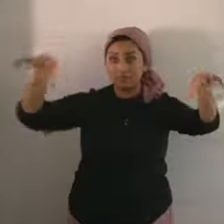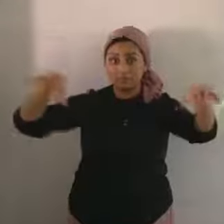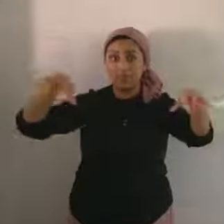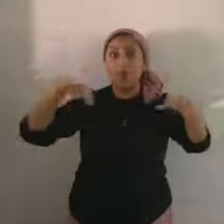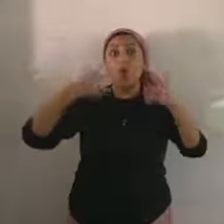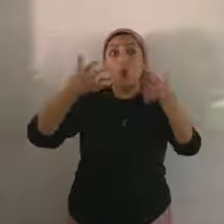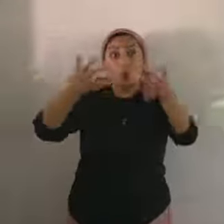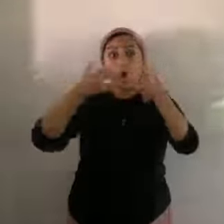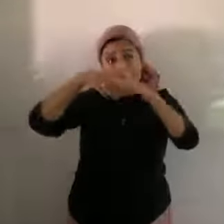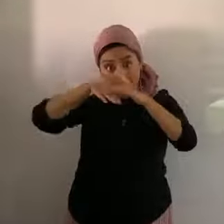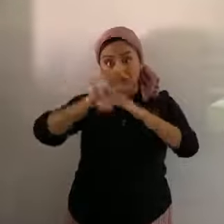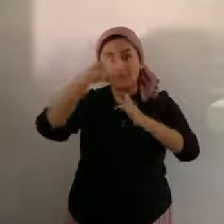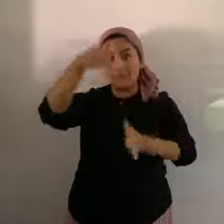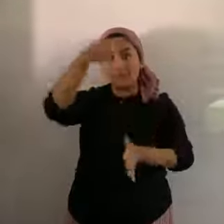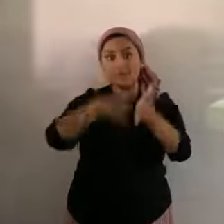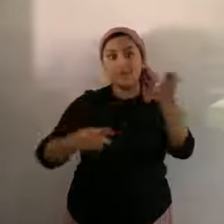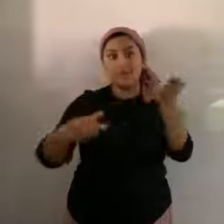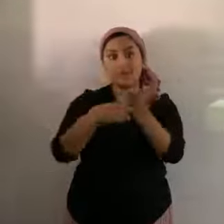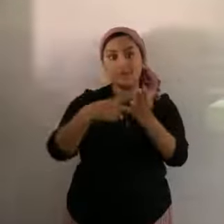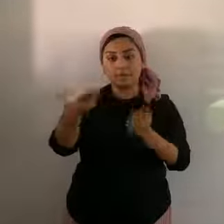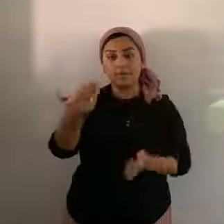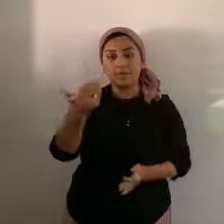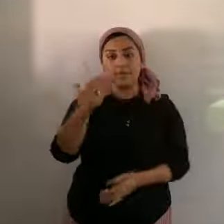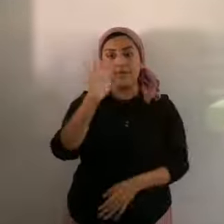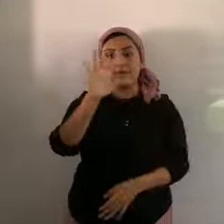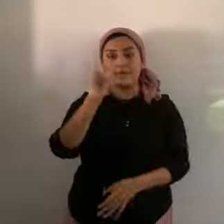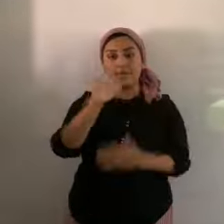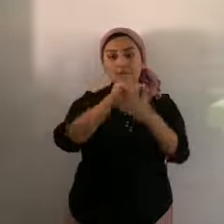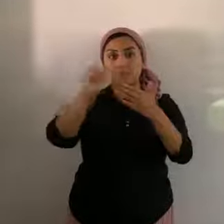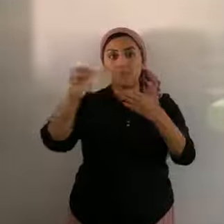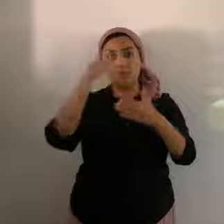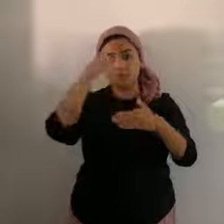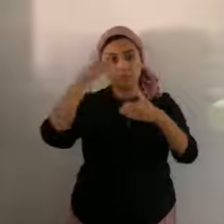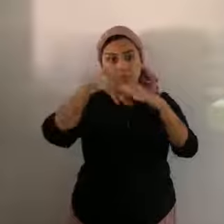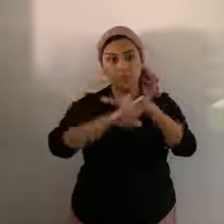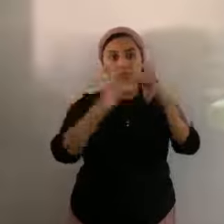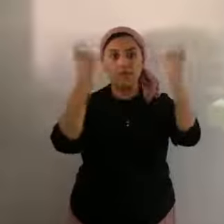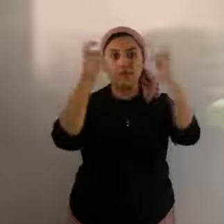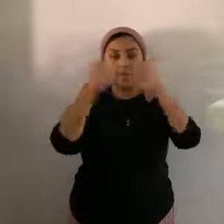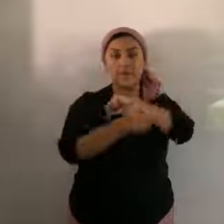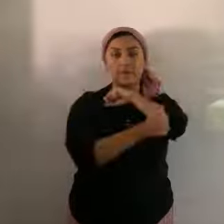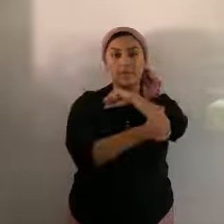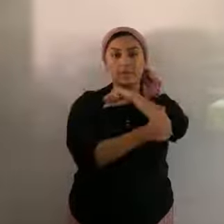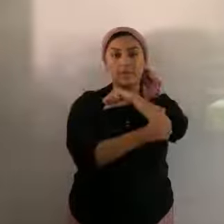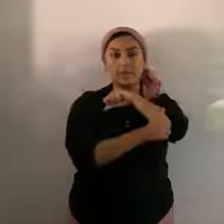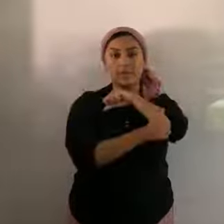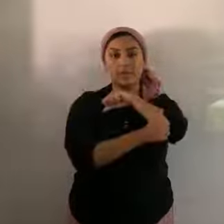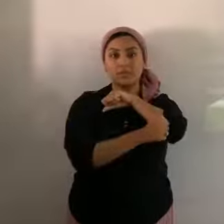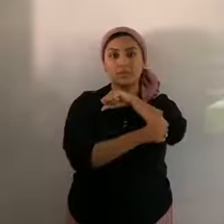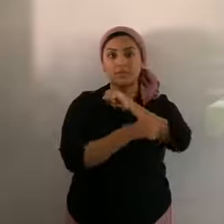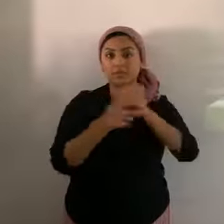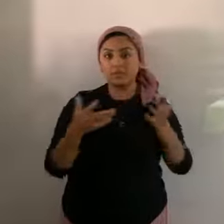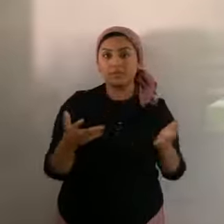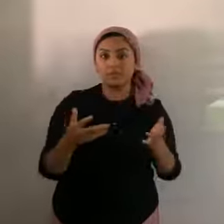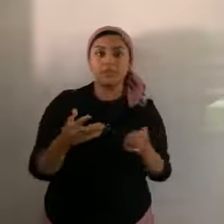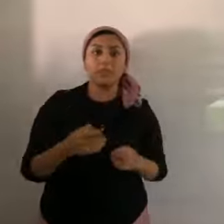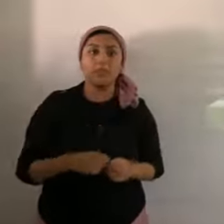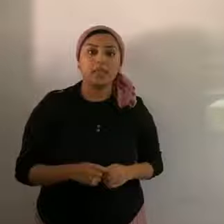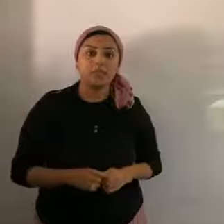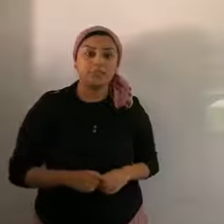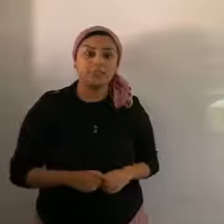cobrando mínimo $50 por entrar a la fiesta de Pesaj, a la fiesta de Hamatzot, los panes sin